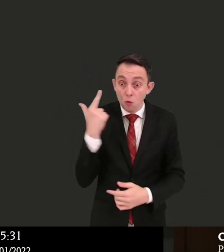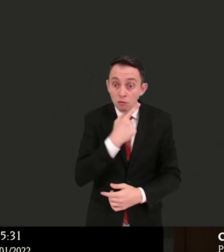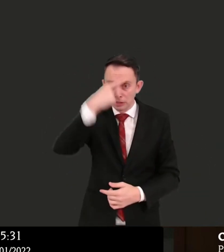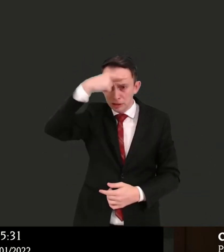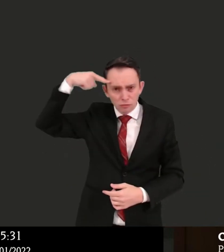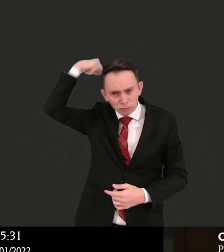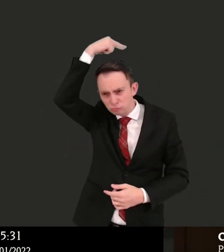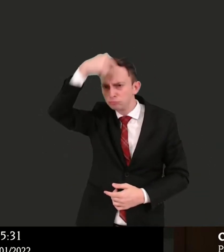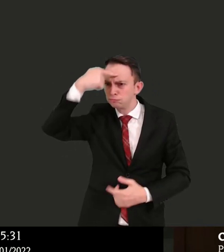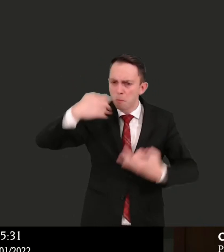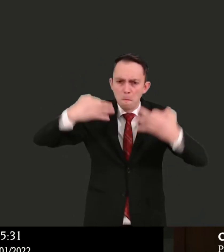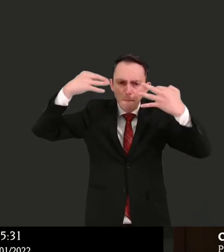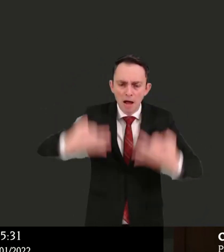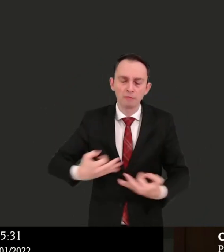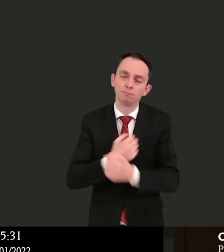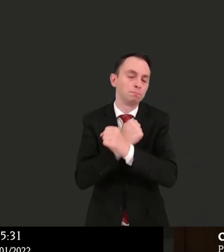Ninguém poderia de si mesmo